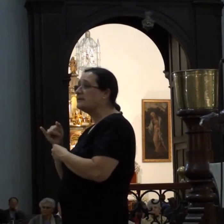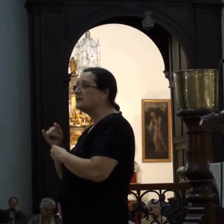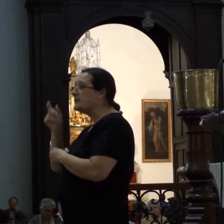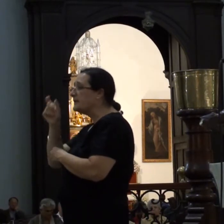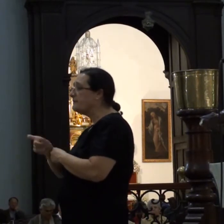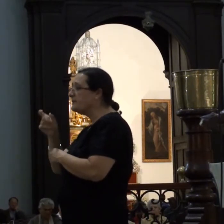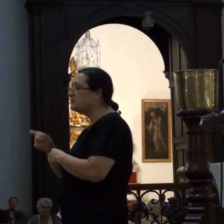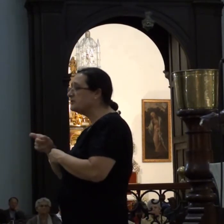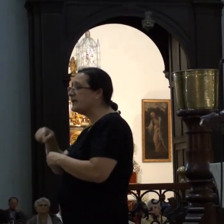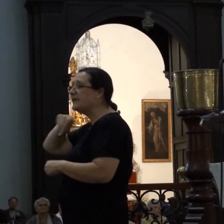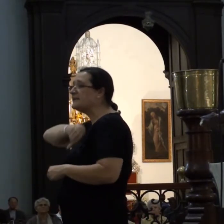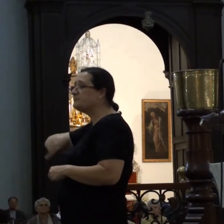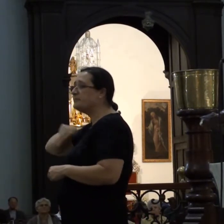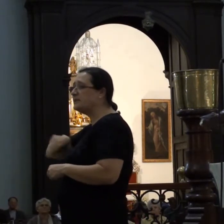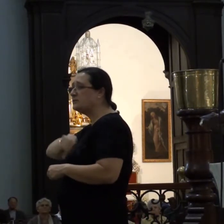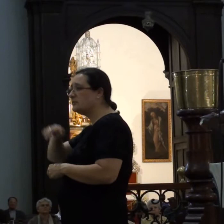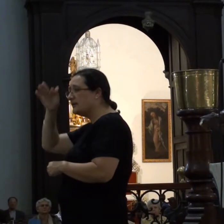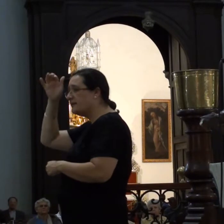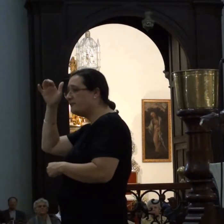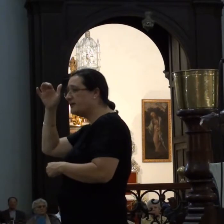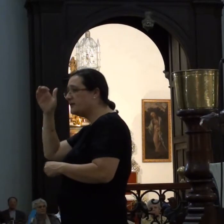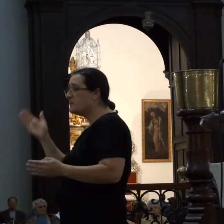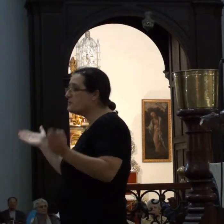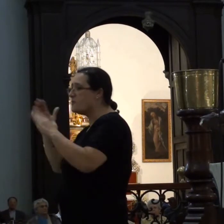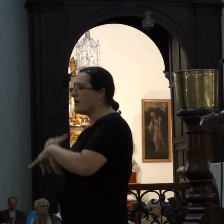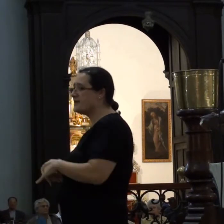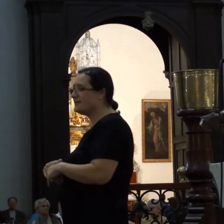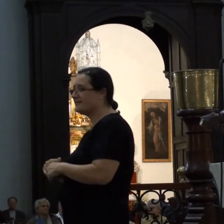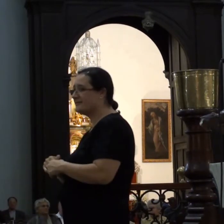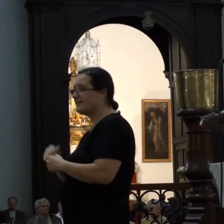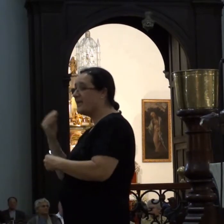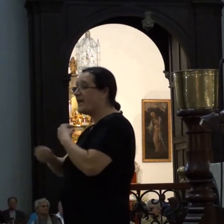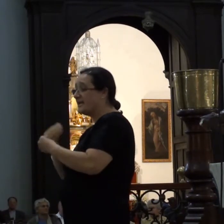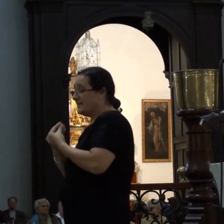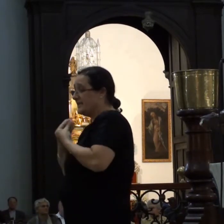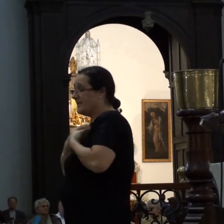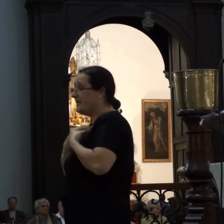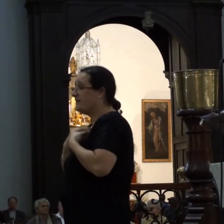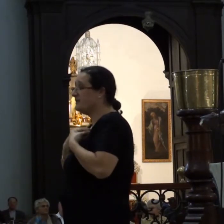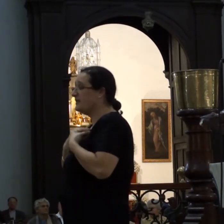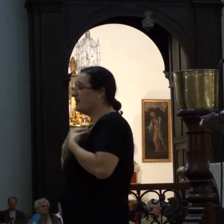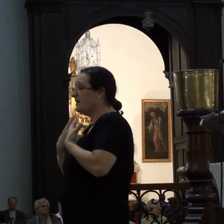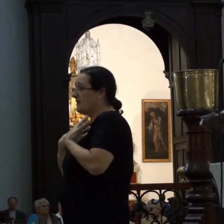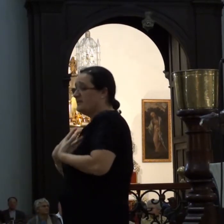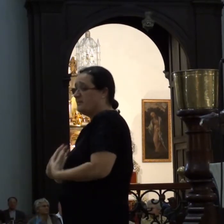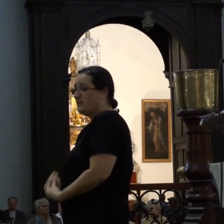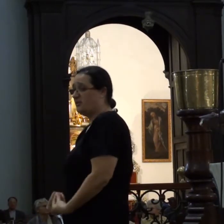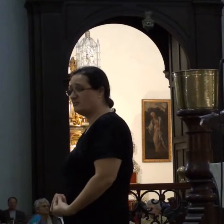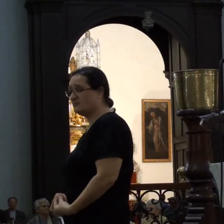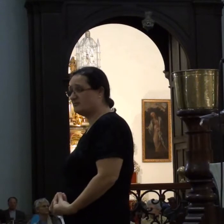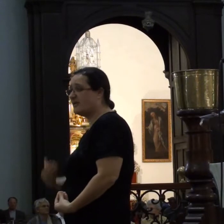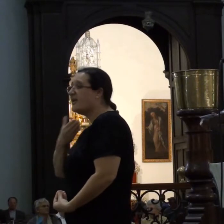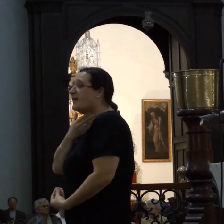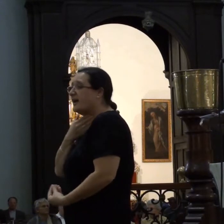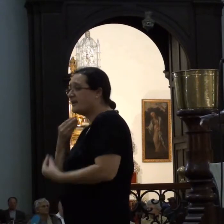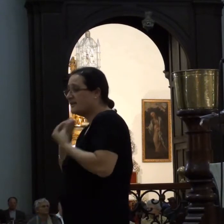espiritual de la fe que hace que aparezcan en nuestras vidas el desánimo el Sabiendo